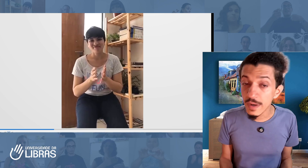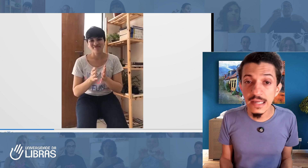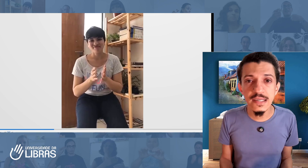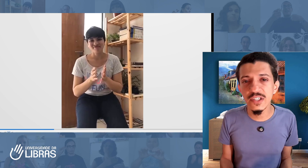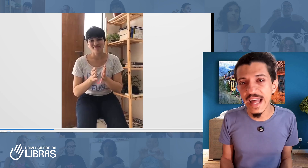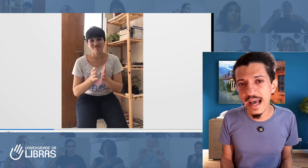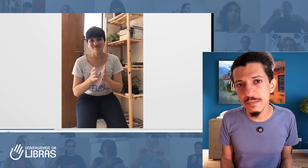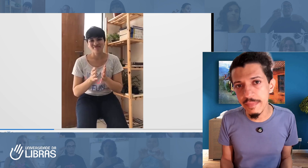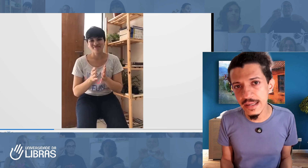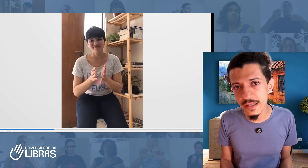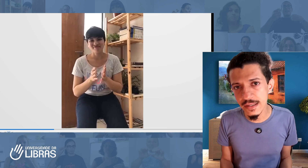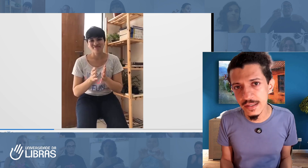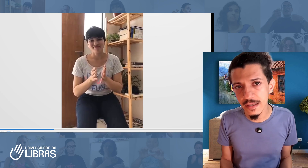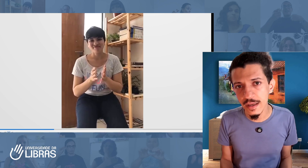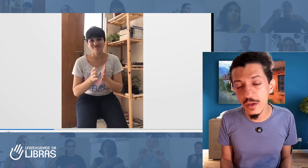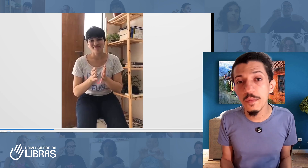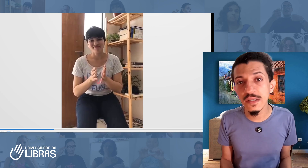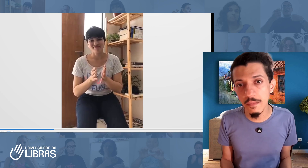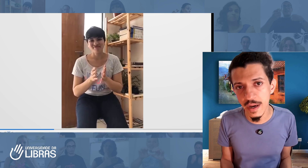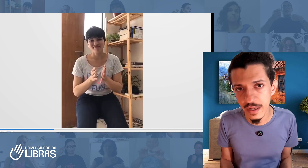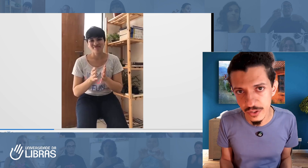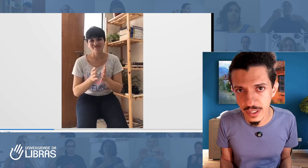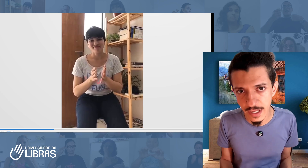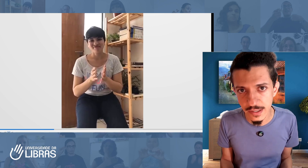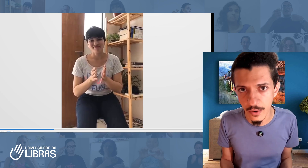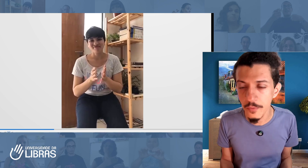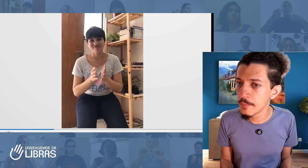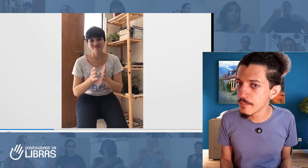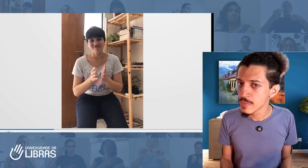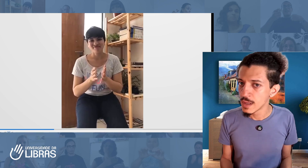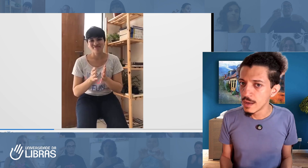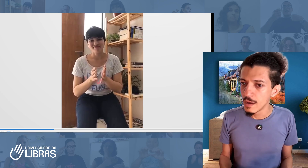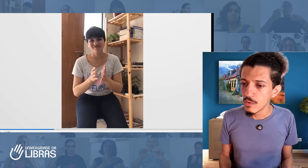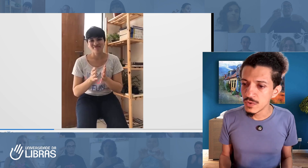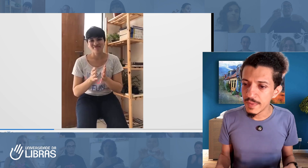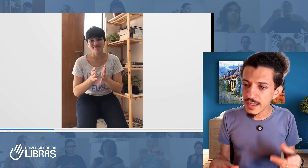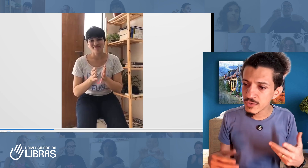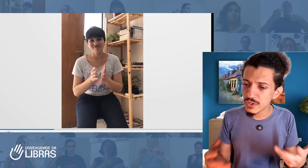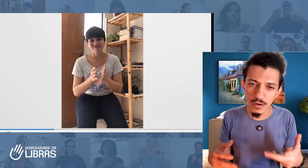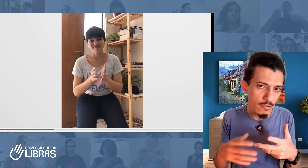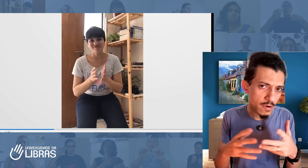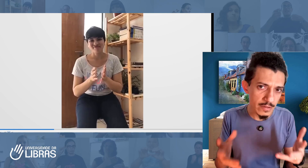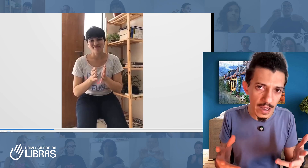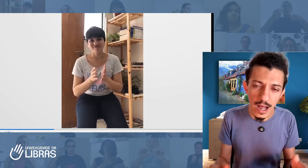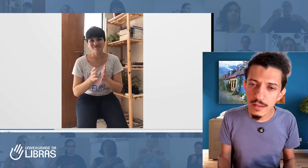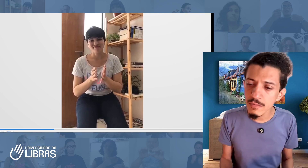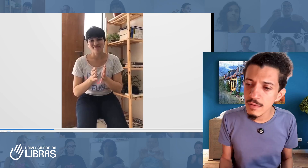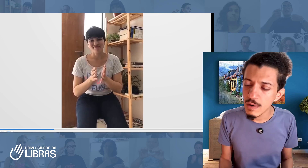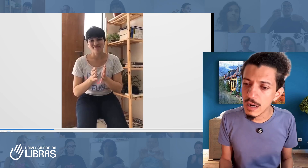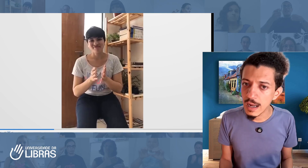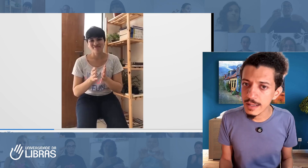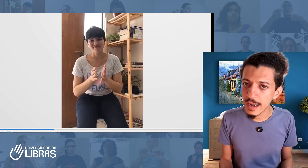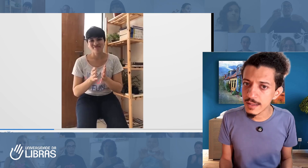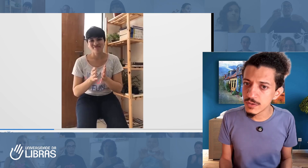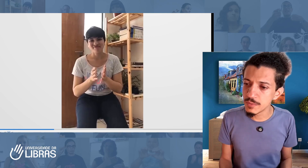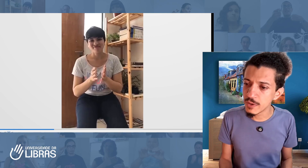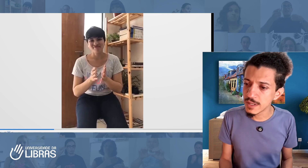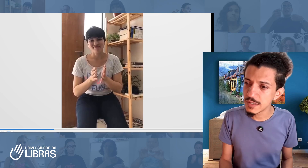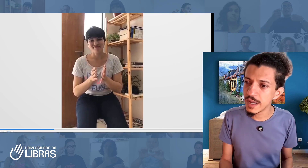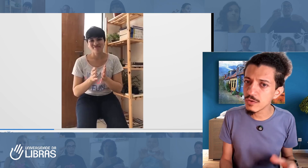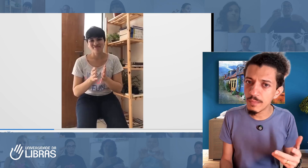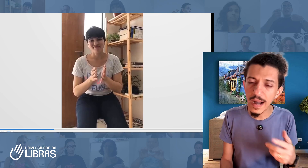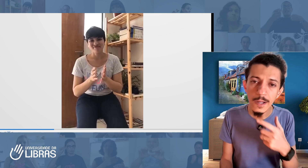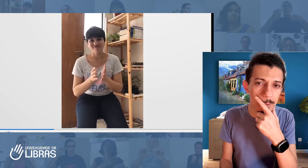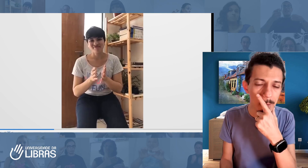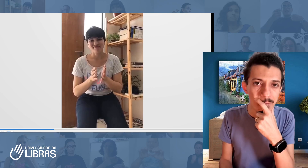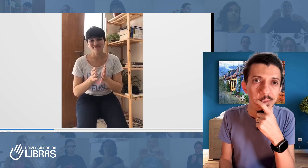Eu nasci de 10 meses e 1 semana de gestação. Os médicos tinham calculado errado a data do meu